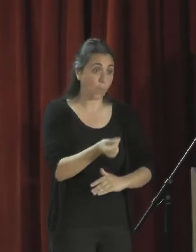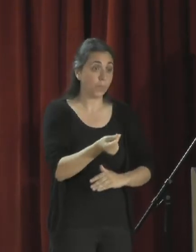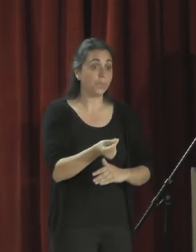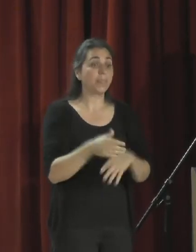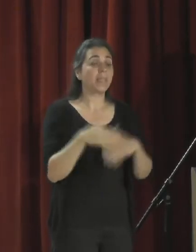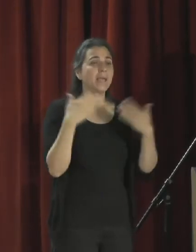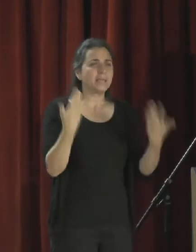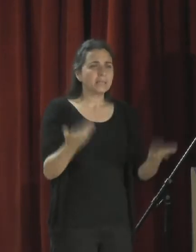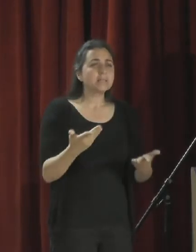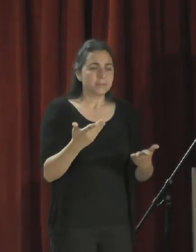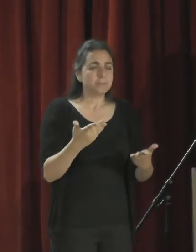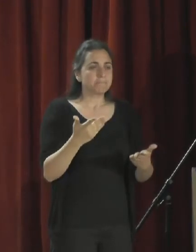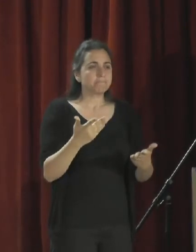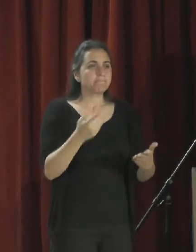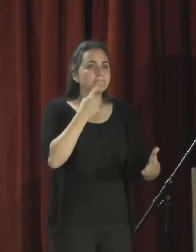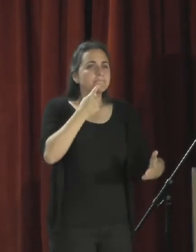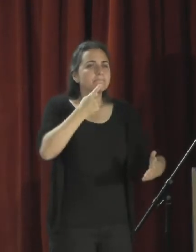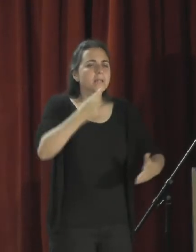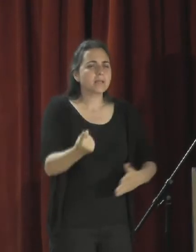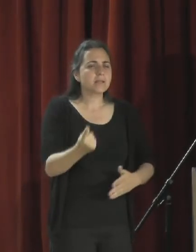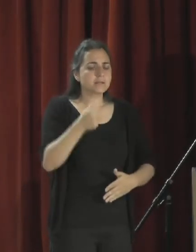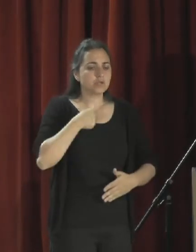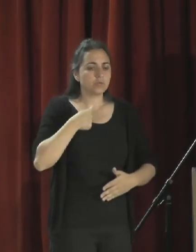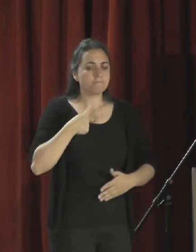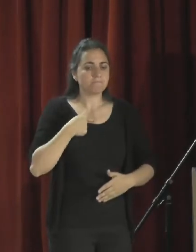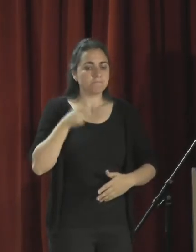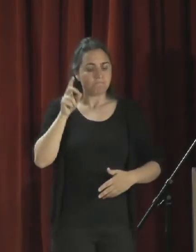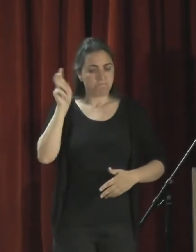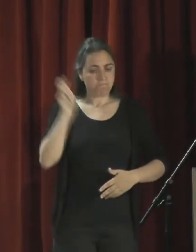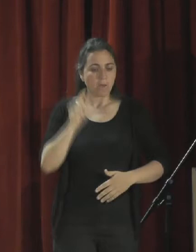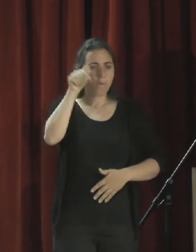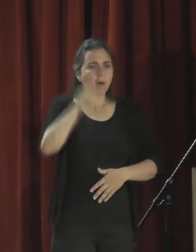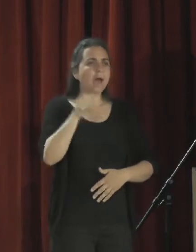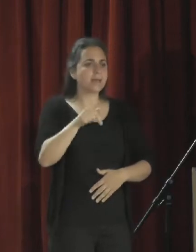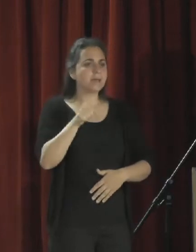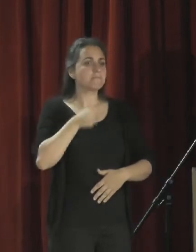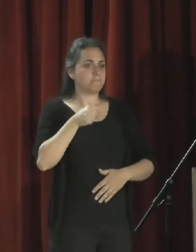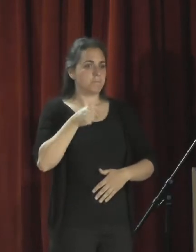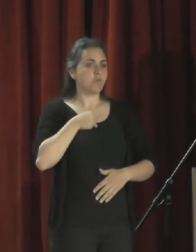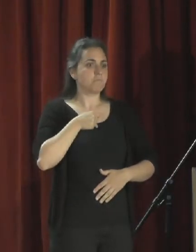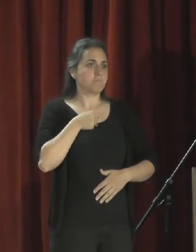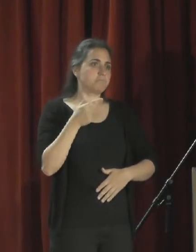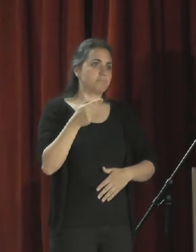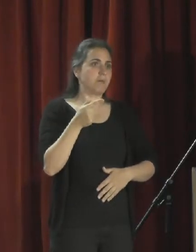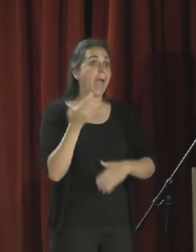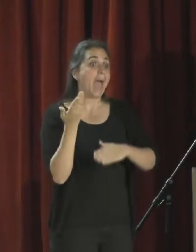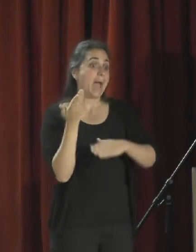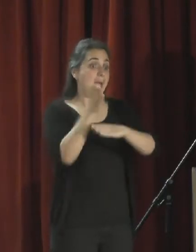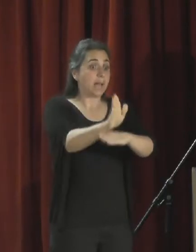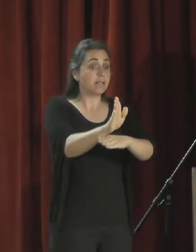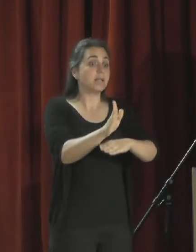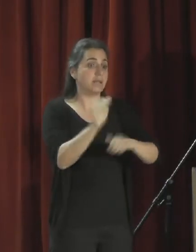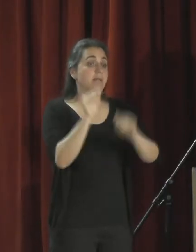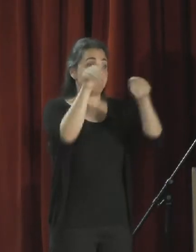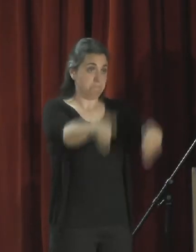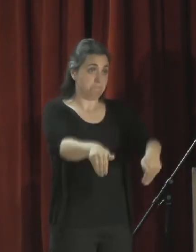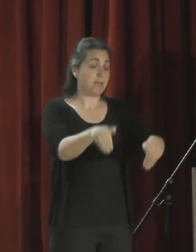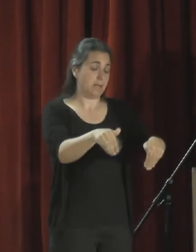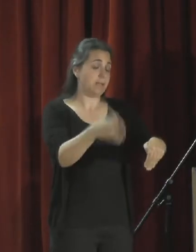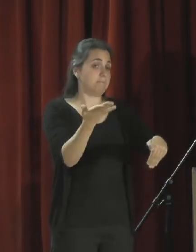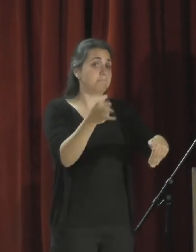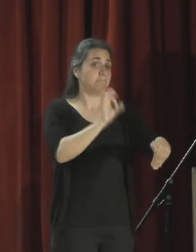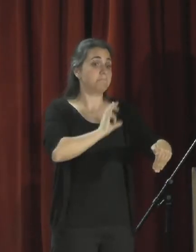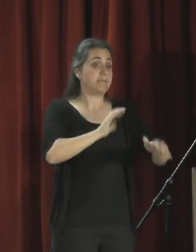facer fincapé en que efectivamente estou aquí como candidato ao Senado, pero en realidade é o de menos. Creo que estou aquí como